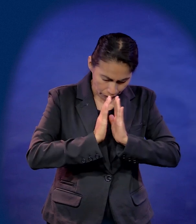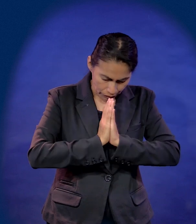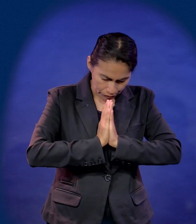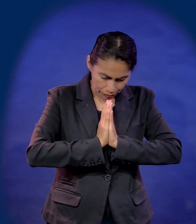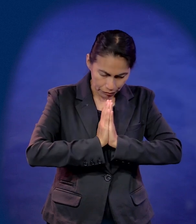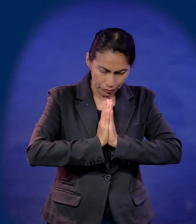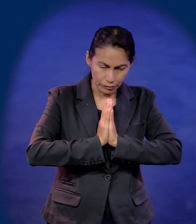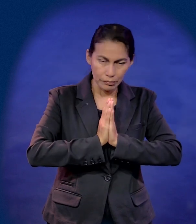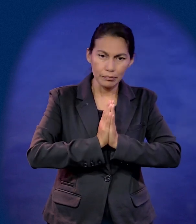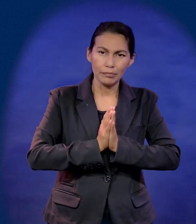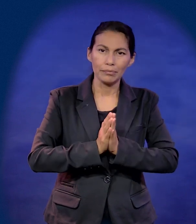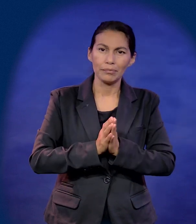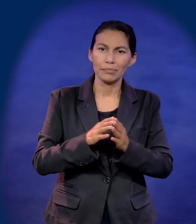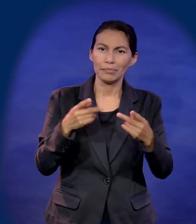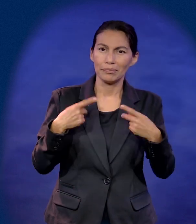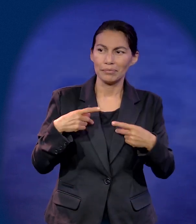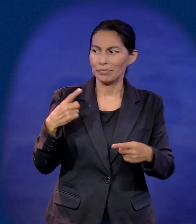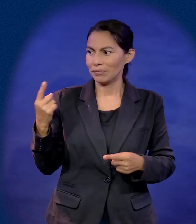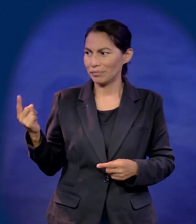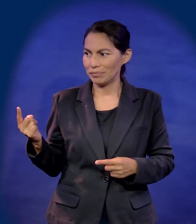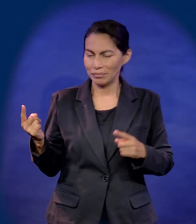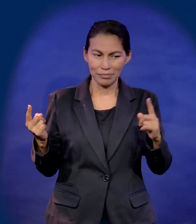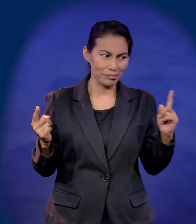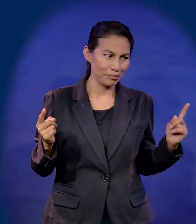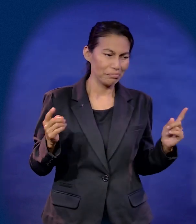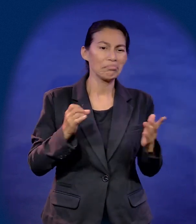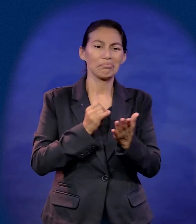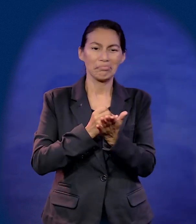de Jesús. Amén.